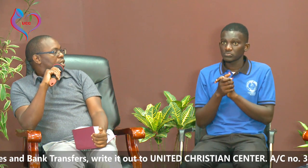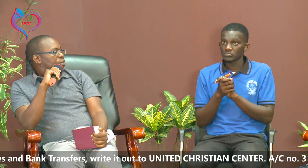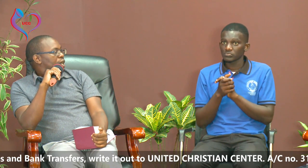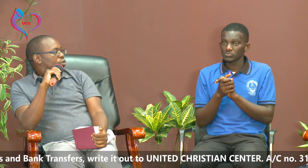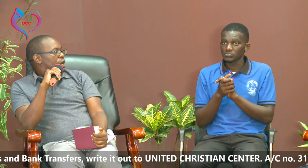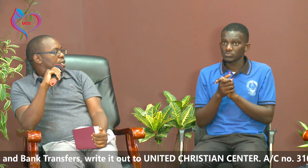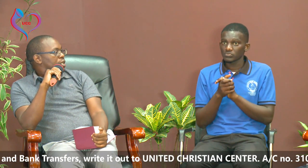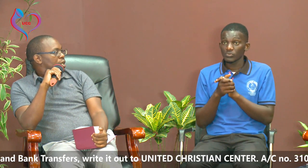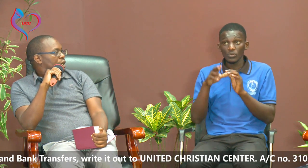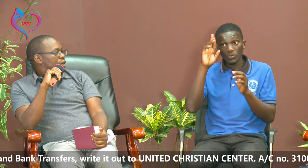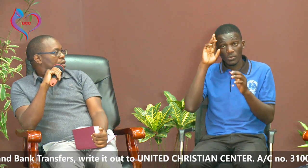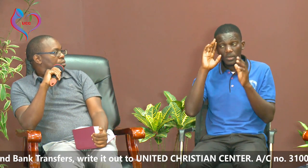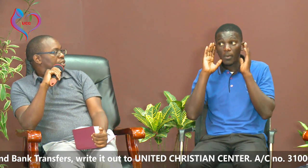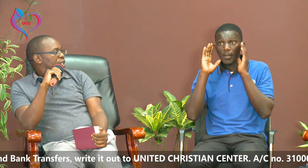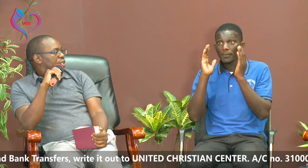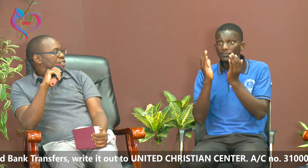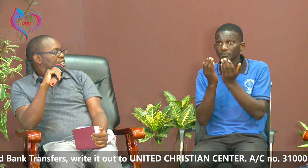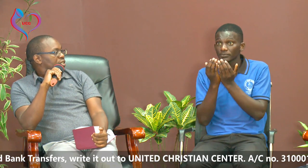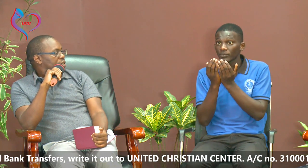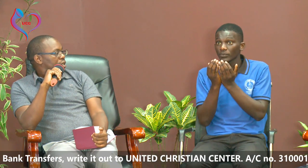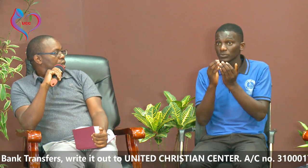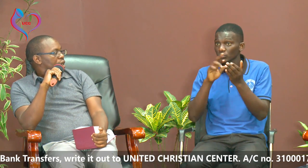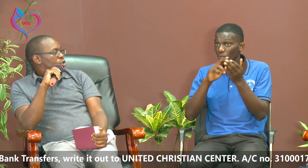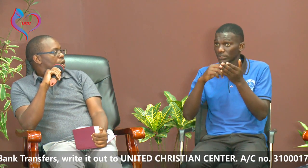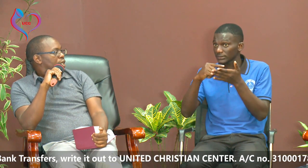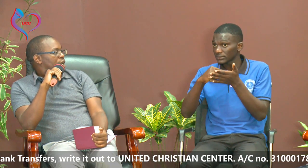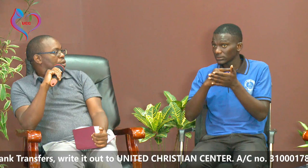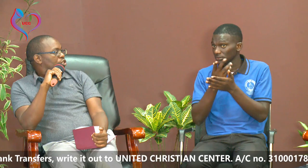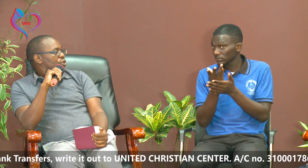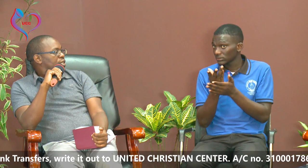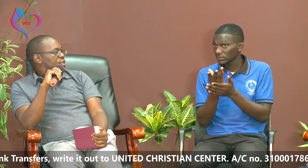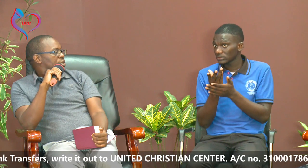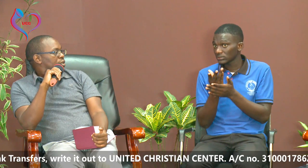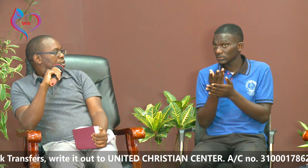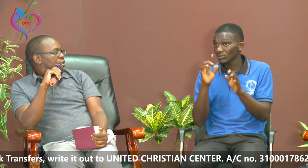Moses byatu wandikira mu Genesis ajuwandika mu Exodus